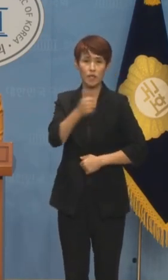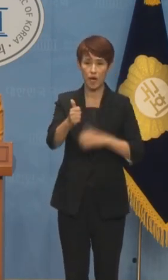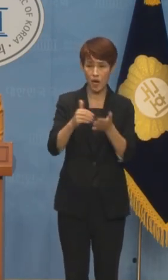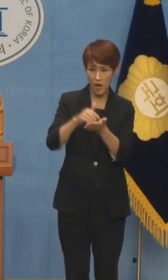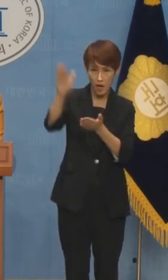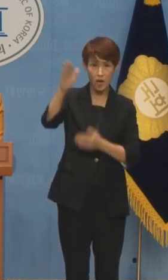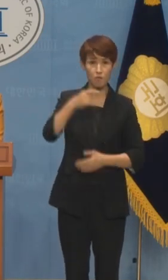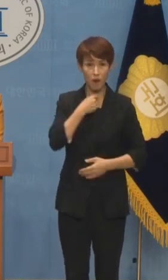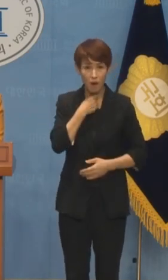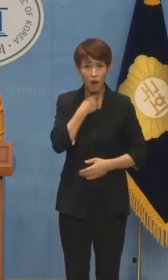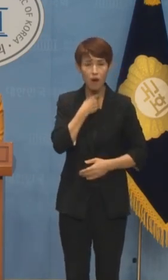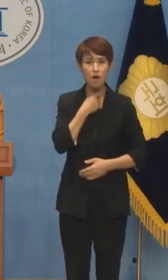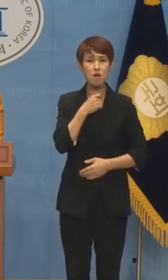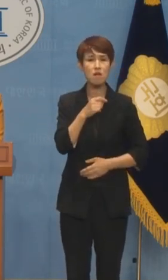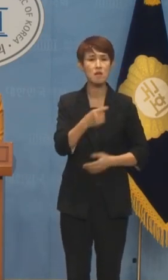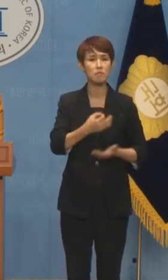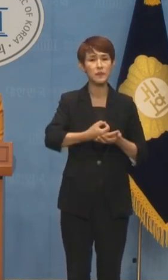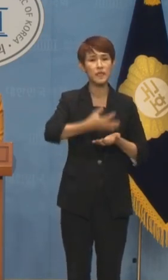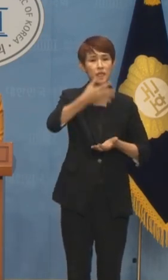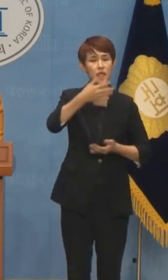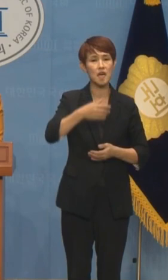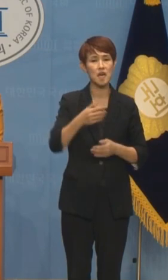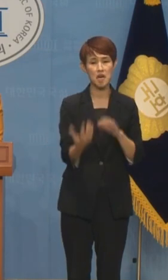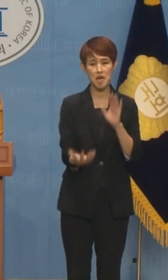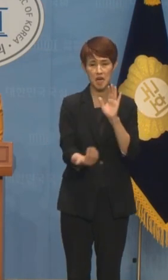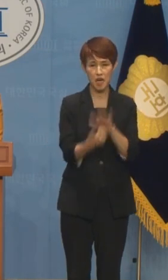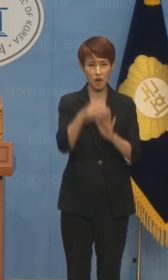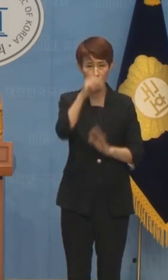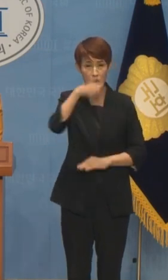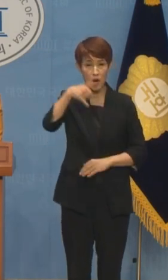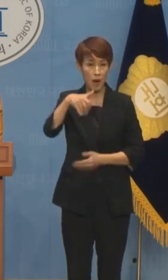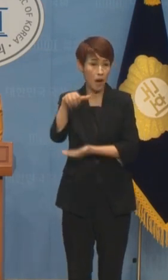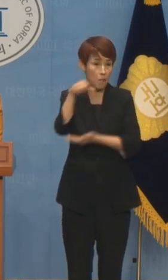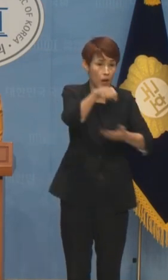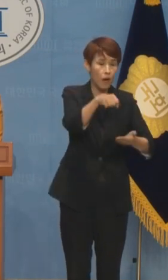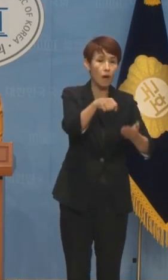쫓아내겠다면 수백만 원짜리 명품백을